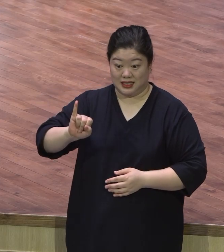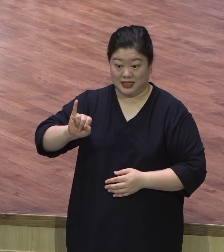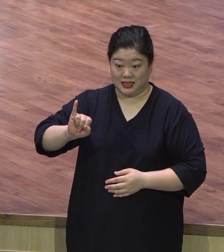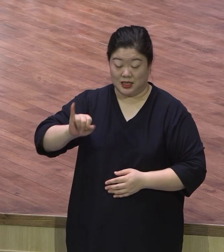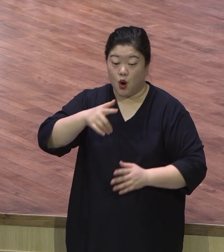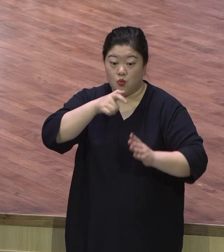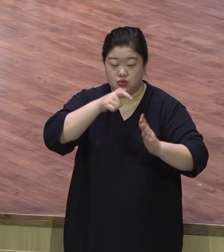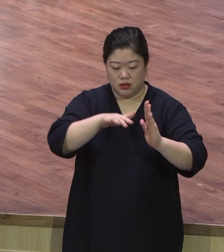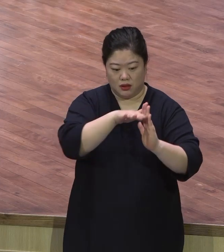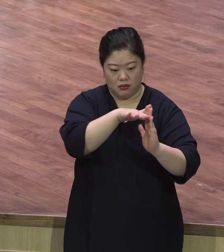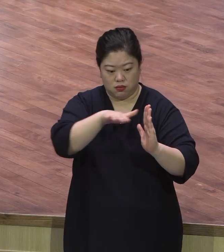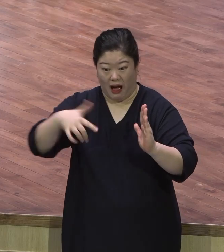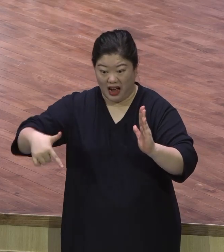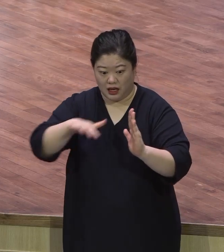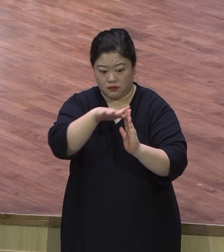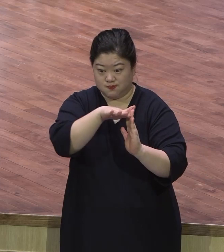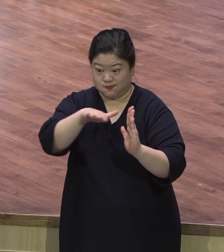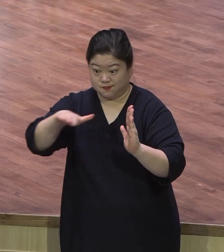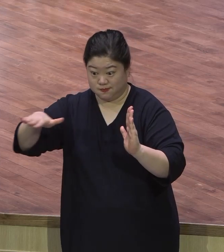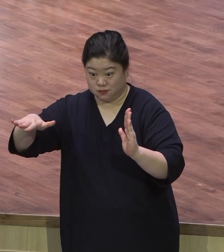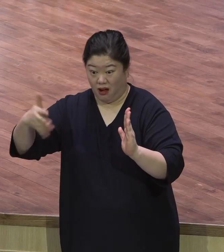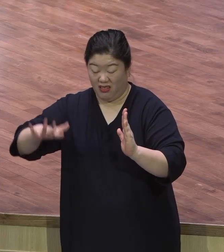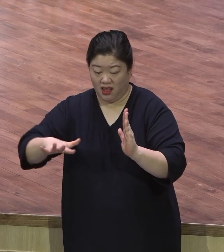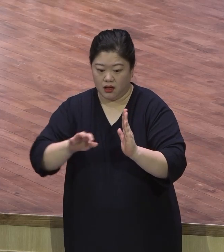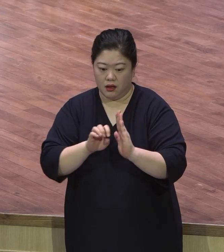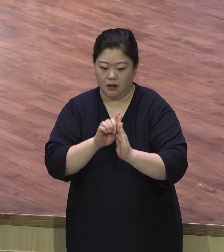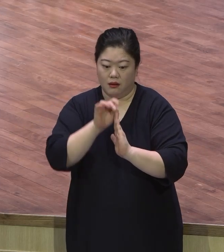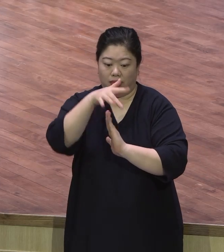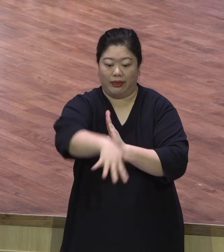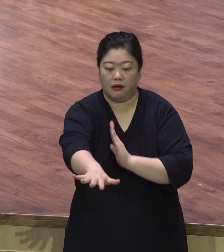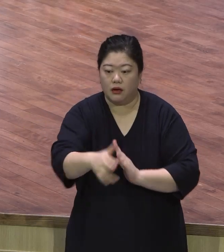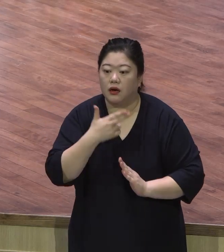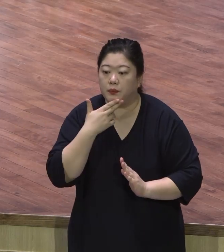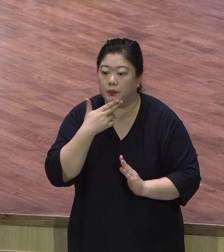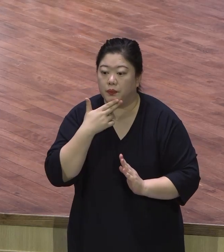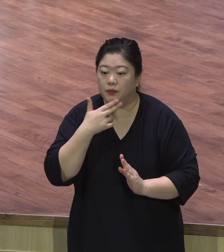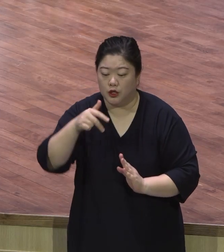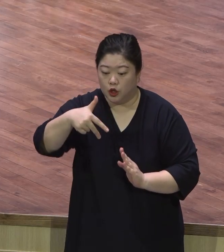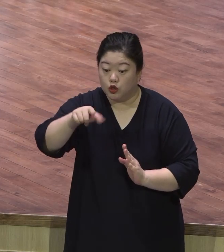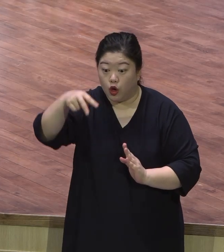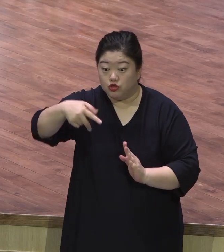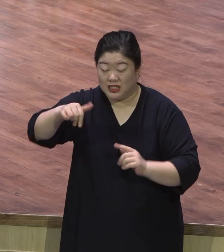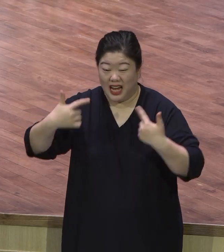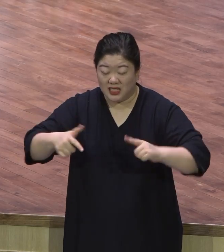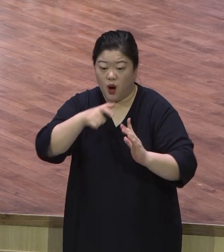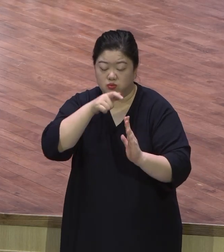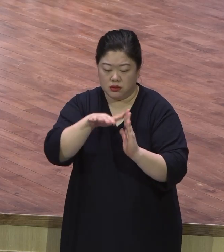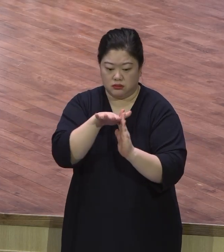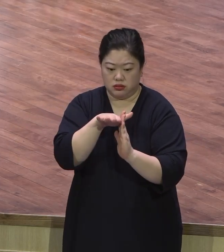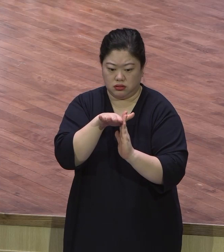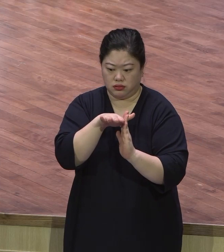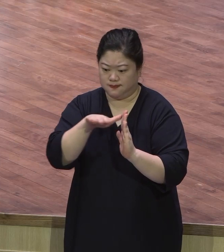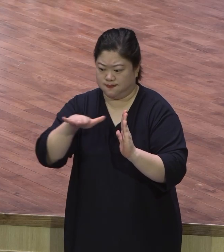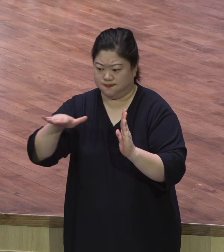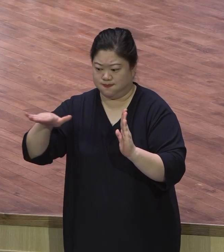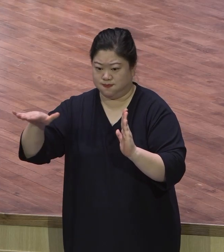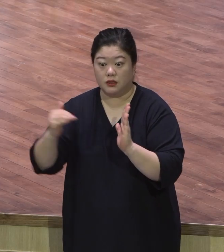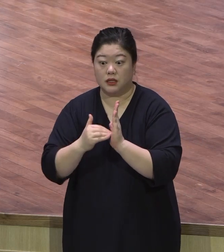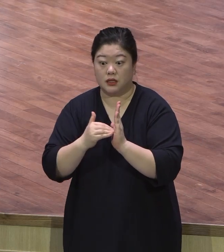돈을 아무리 아무리 많이 가져 넘치는 법이 없다 저수지가 물이 많으면